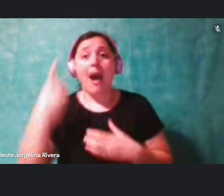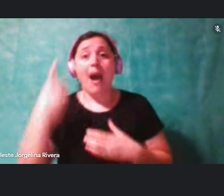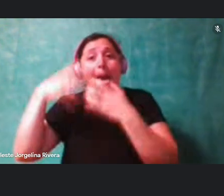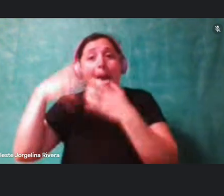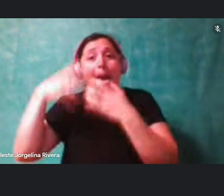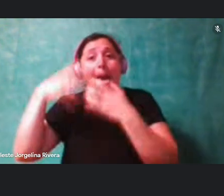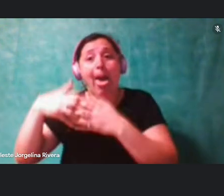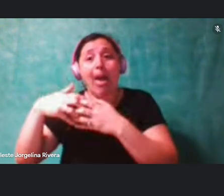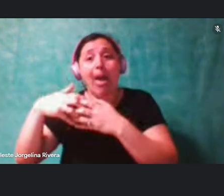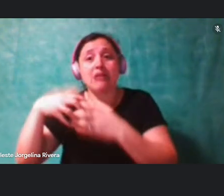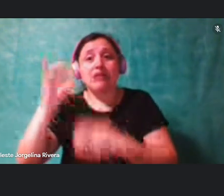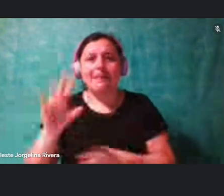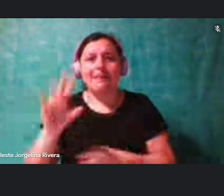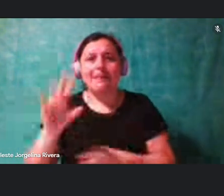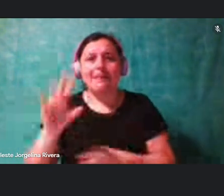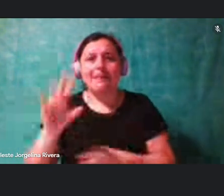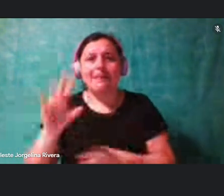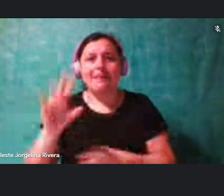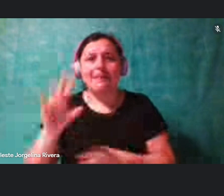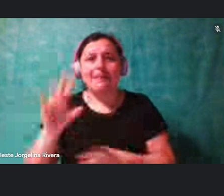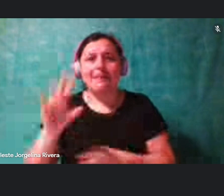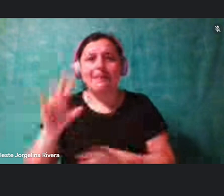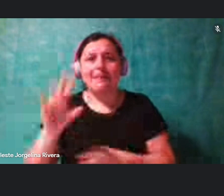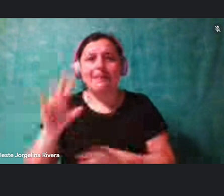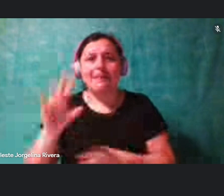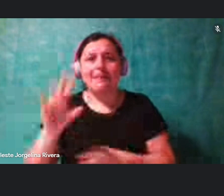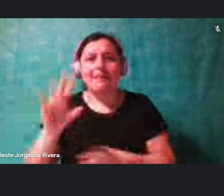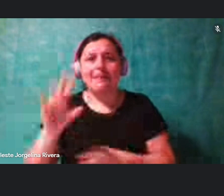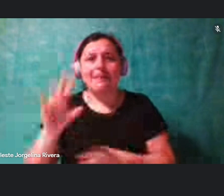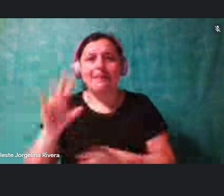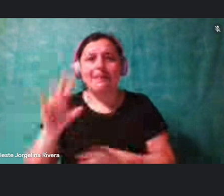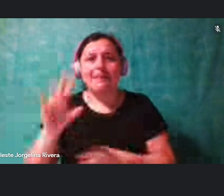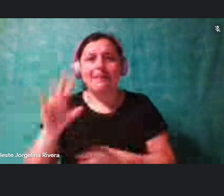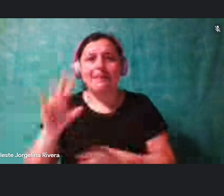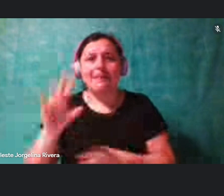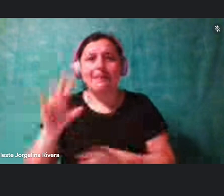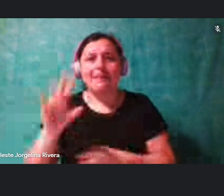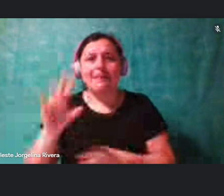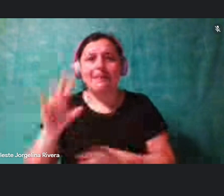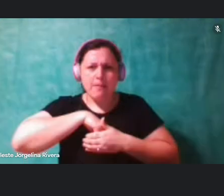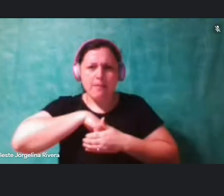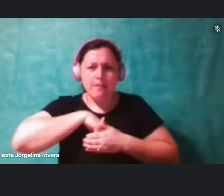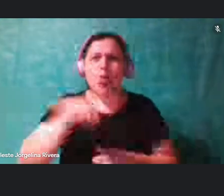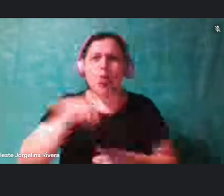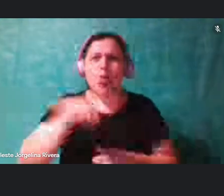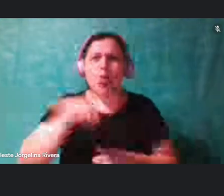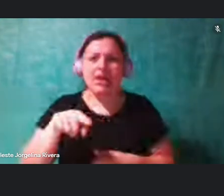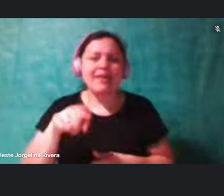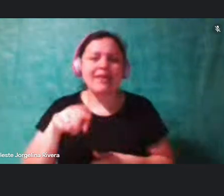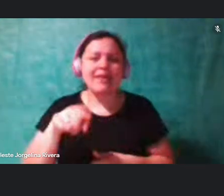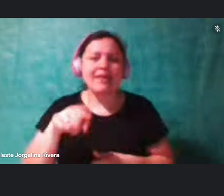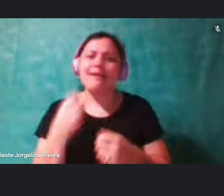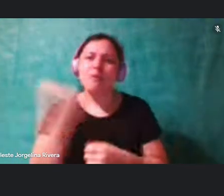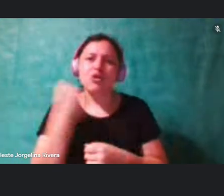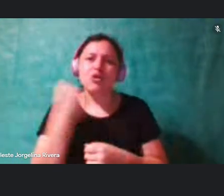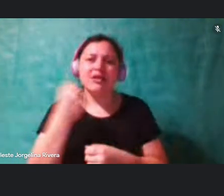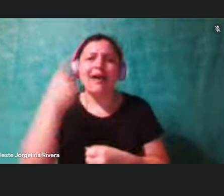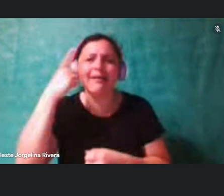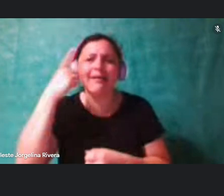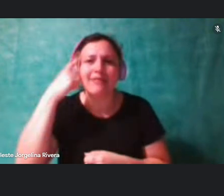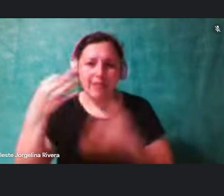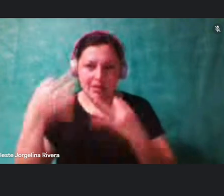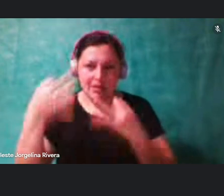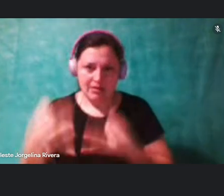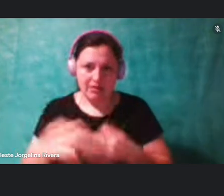de incorporación de esos saberes, de puesta en práctica de esas estrategias, ¿sí? Es